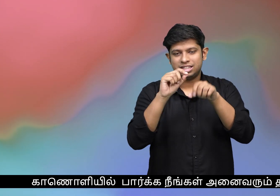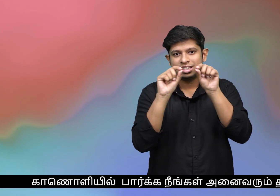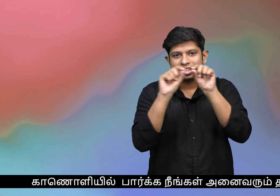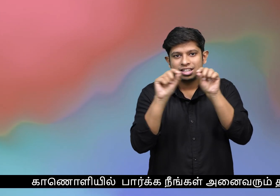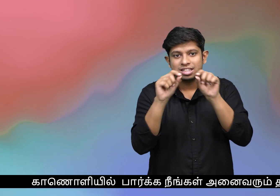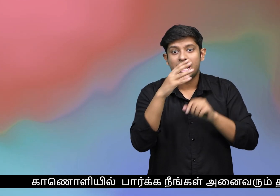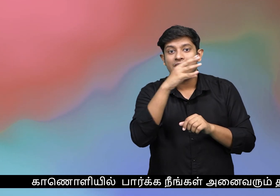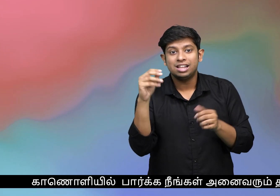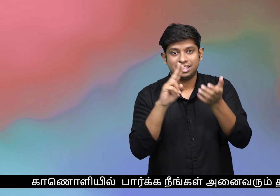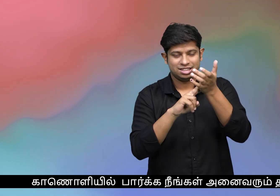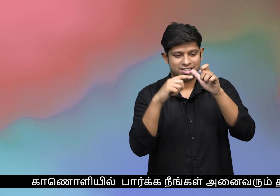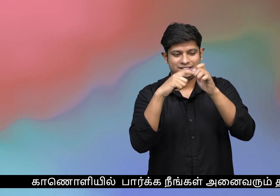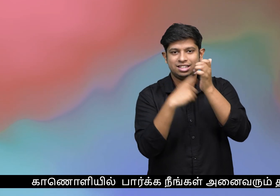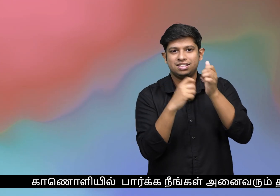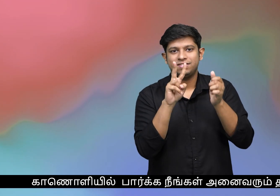தயாரா? ஆம்.